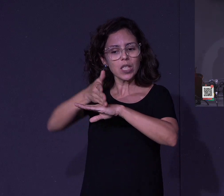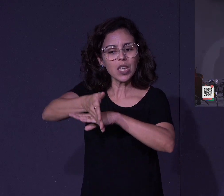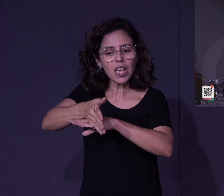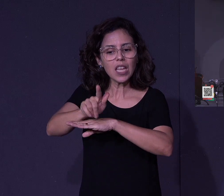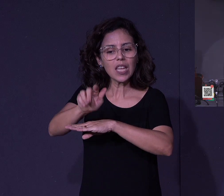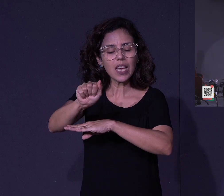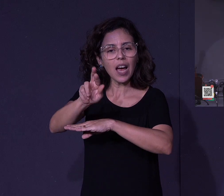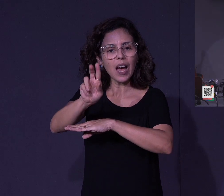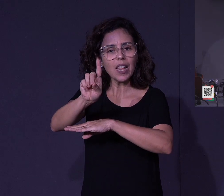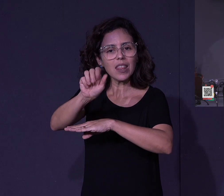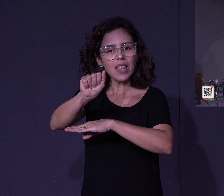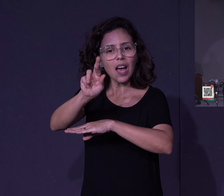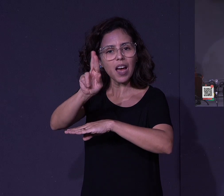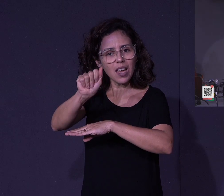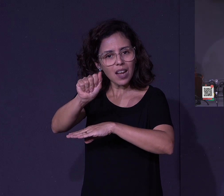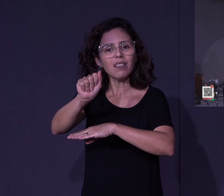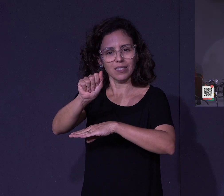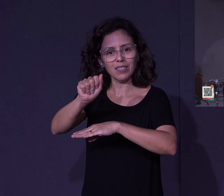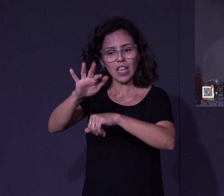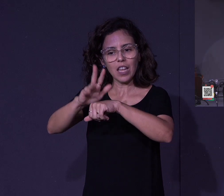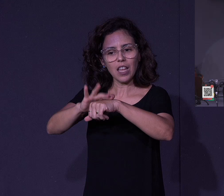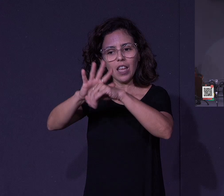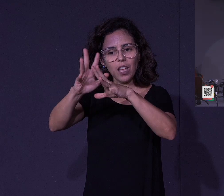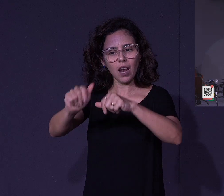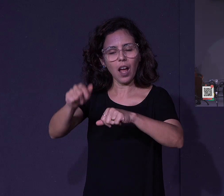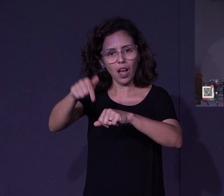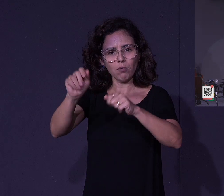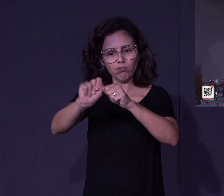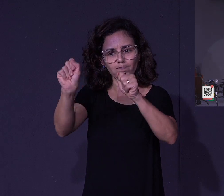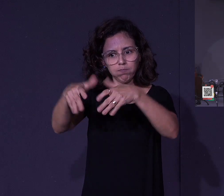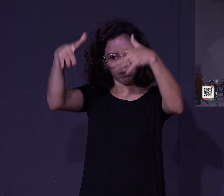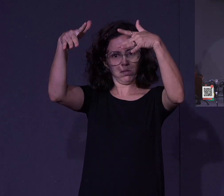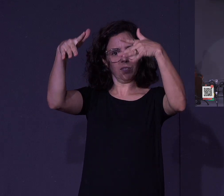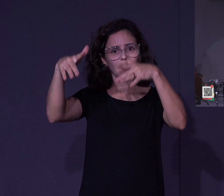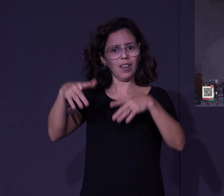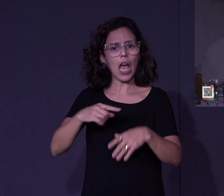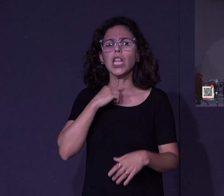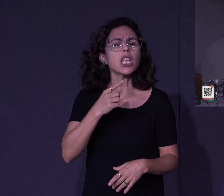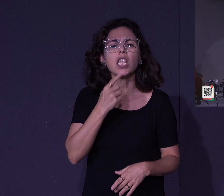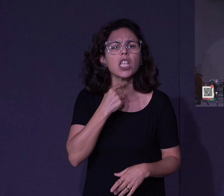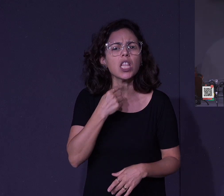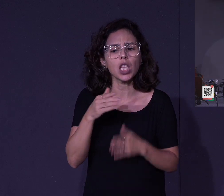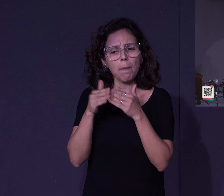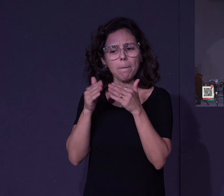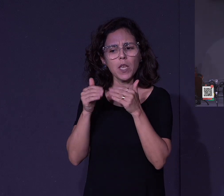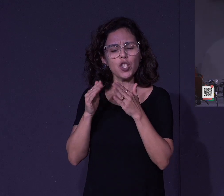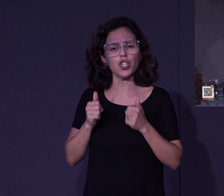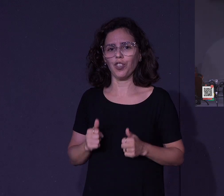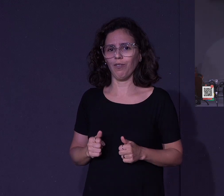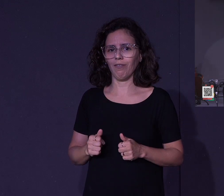texto. Marcos capítulo 5. Ele vai a Gadara sem ninguém lhe pedir, mas estava dentro